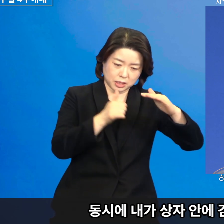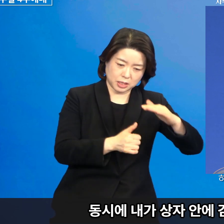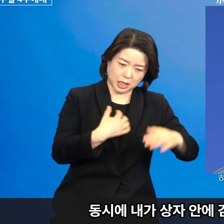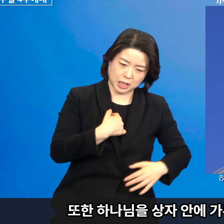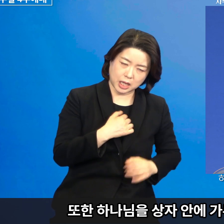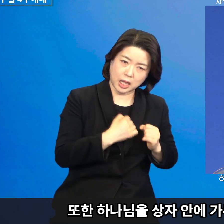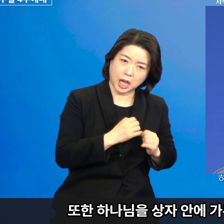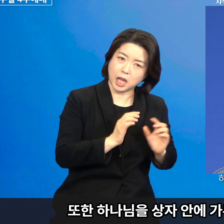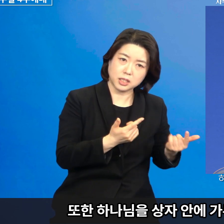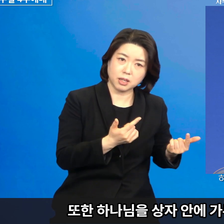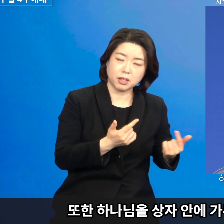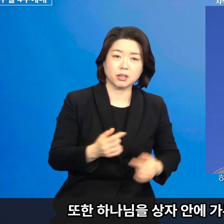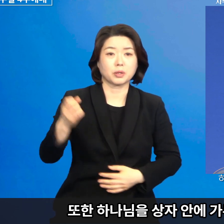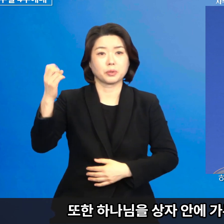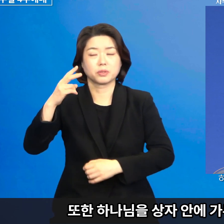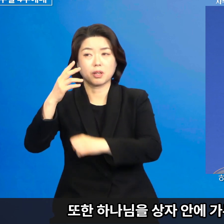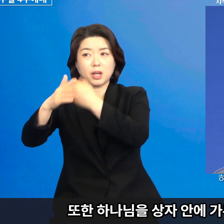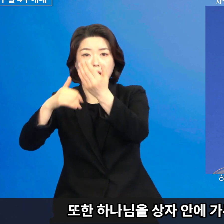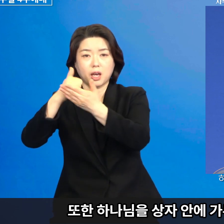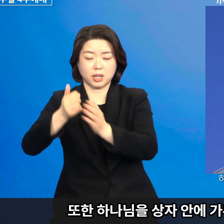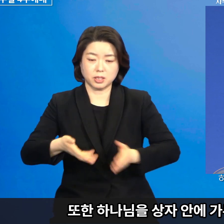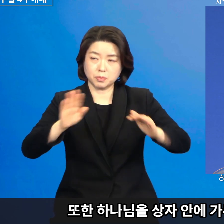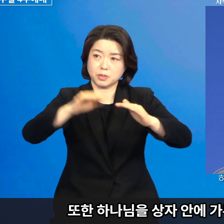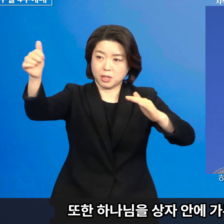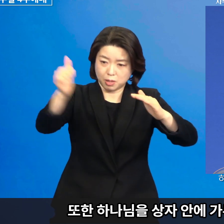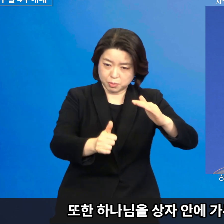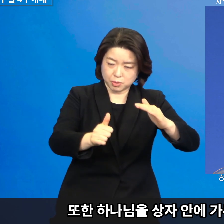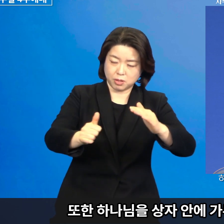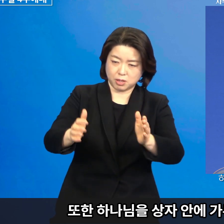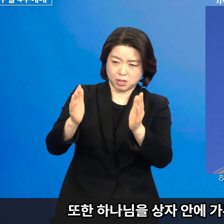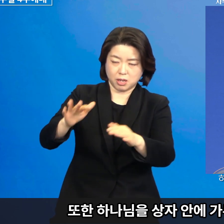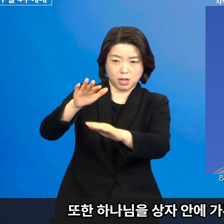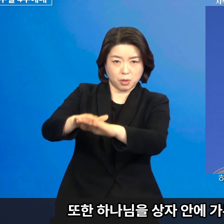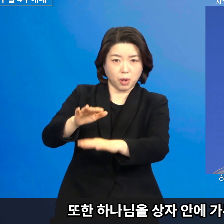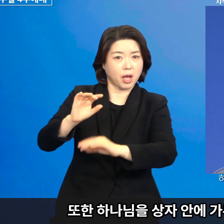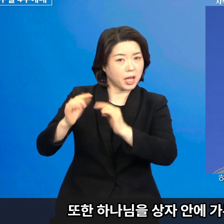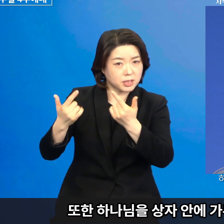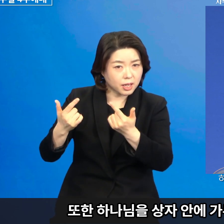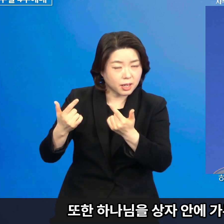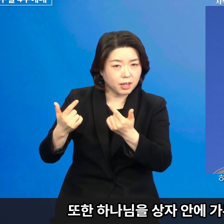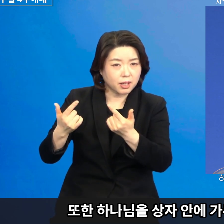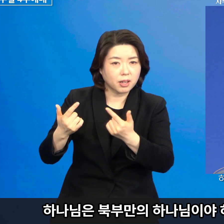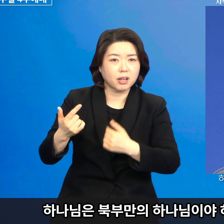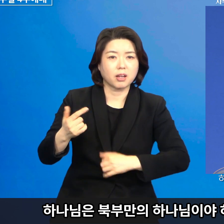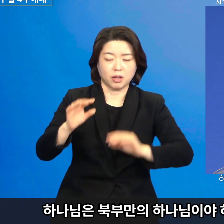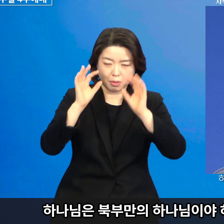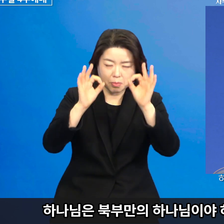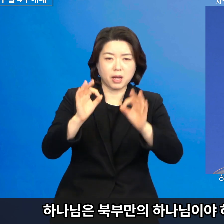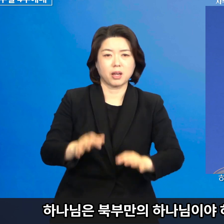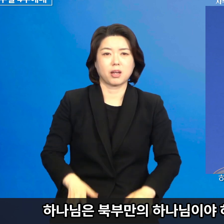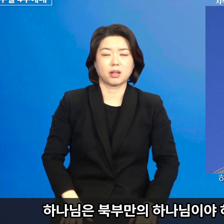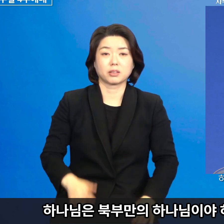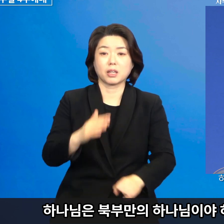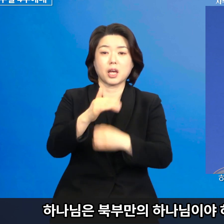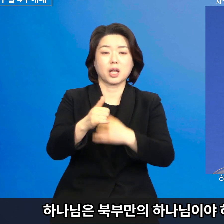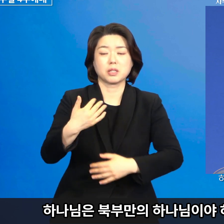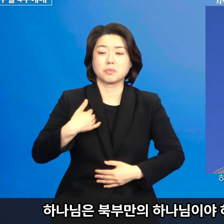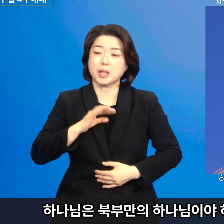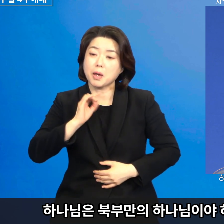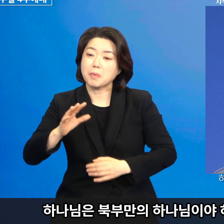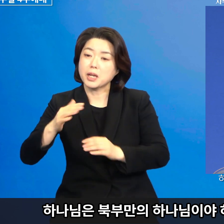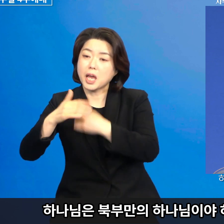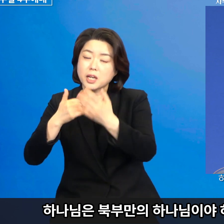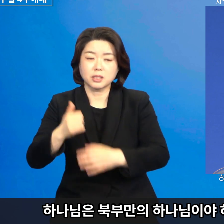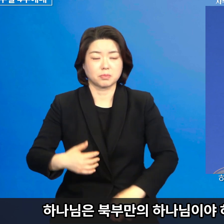아닌가, 또한 하나님을 상자 안에 가두려고 하는 것은 아닌가. 하나님은 북부만의 하나님이야, 하나는